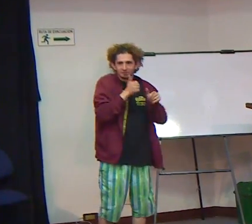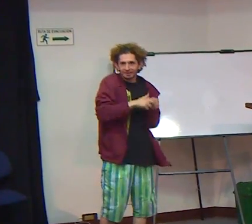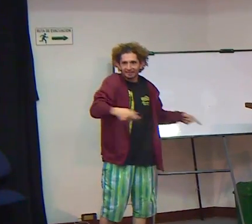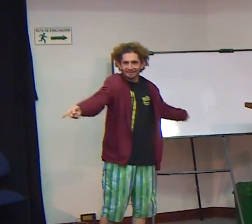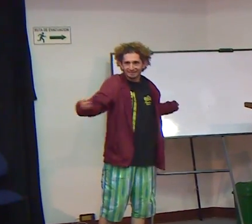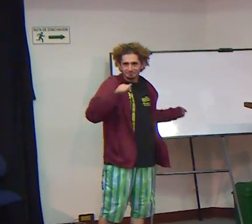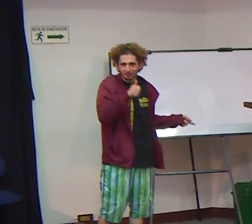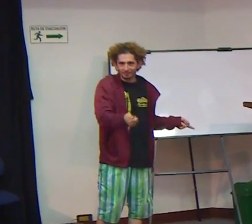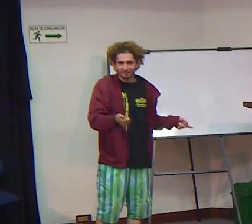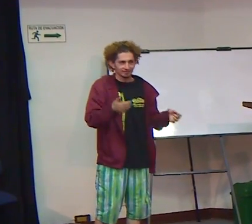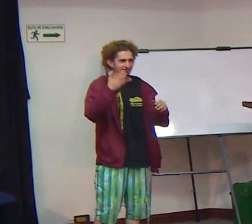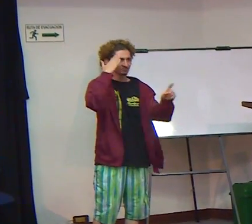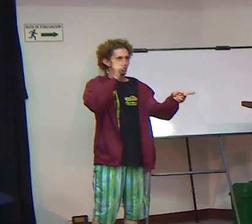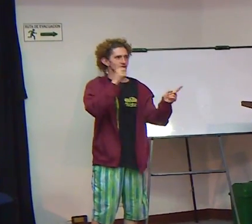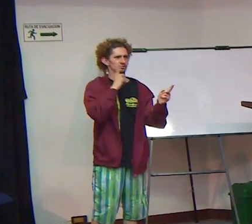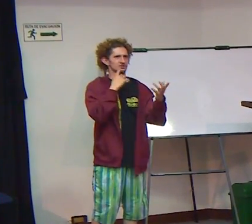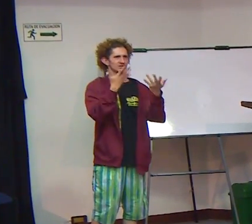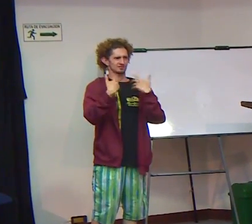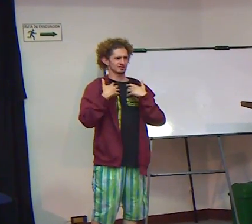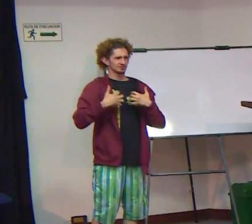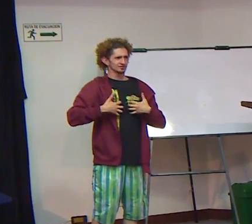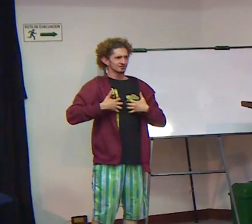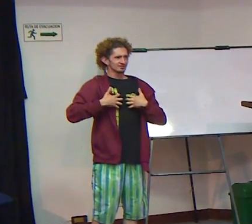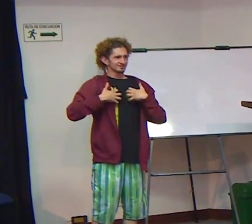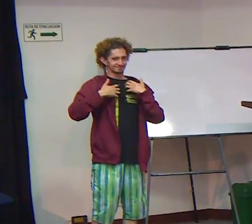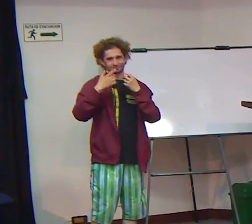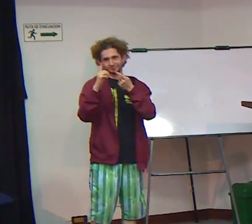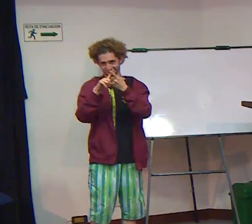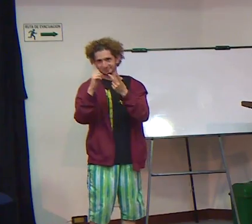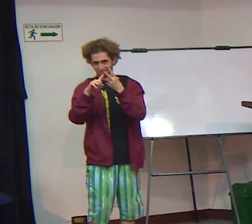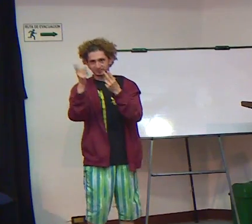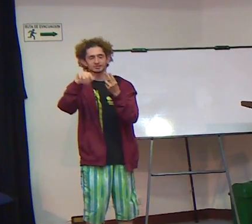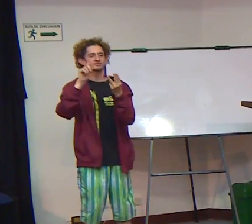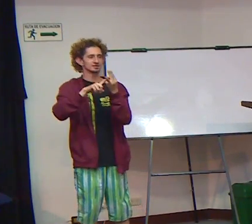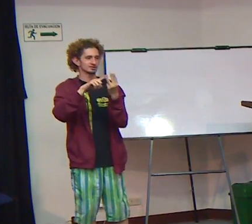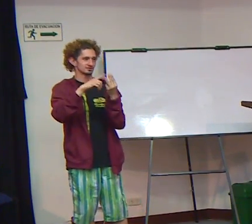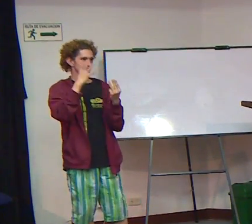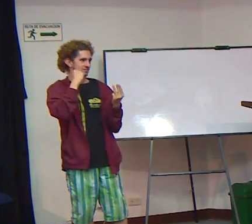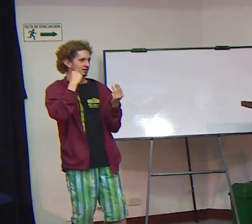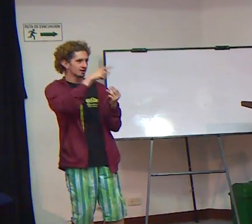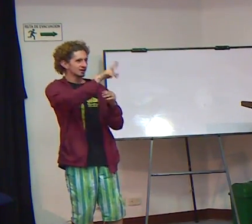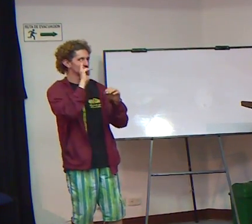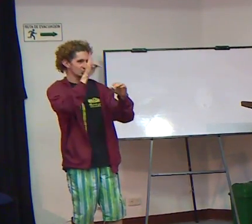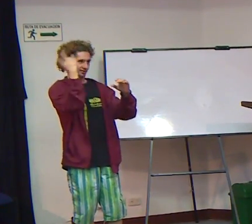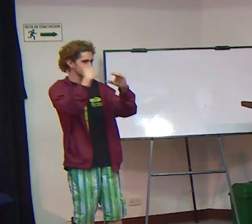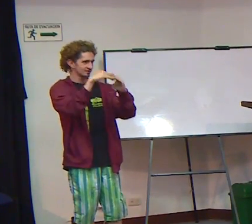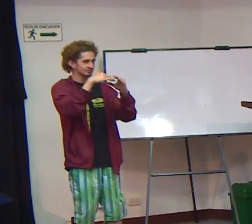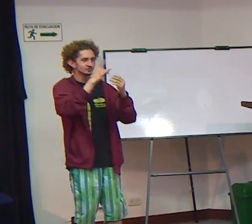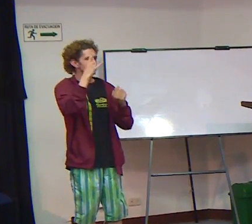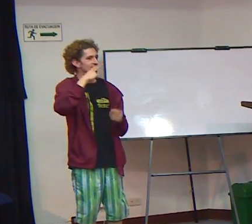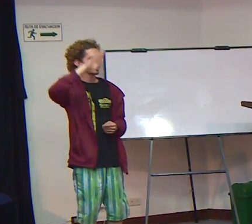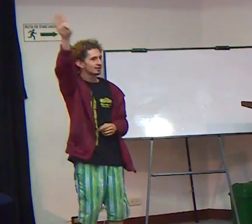entendemos lo que los padres dicen, entonces también es otra información que recibimos allí, pero es muy extensa.